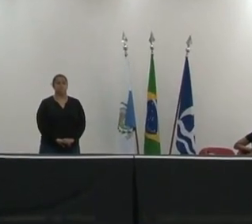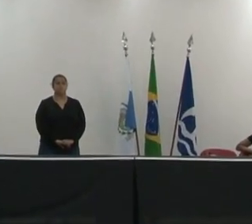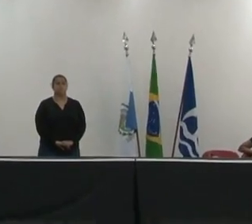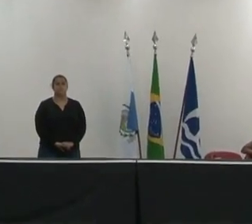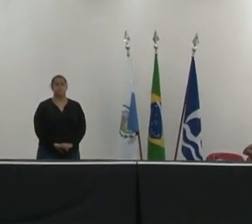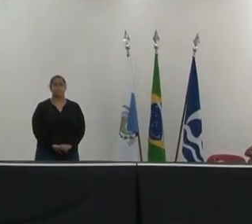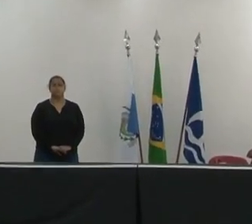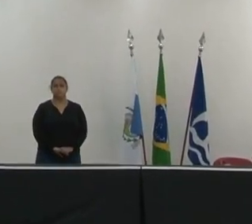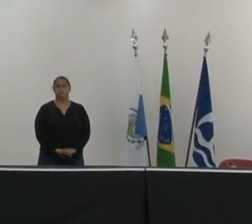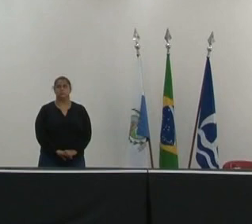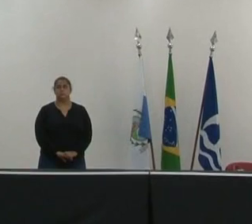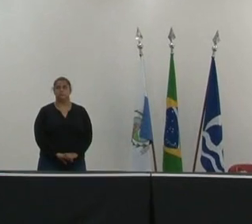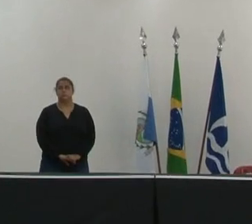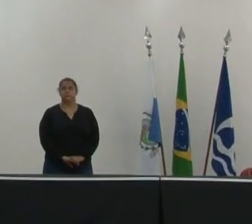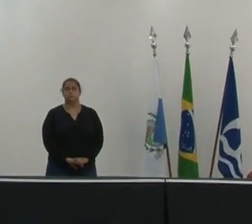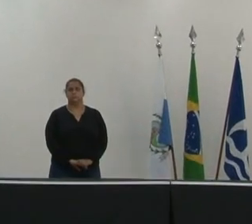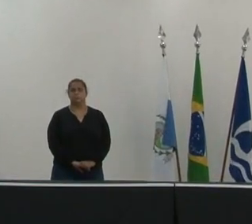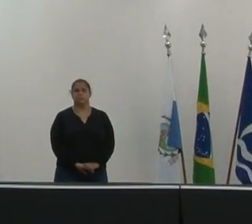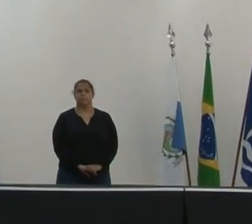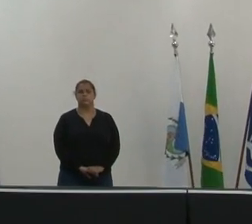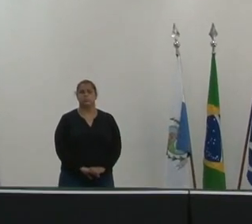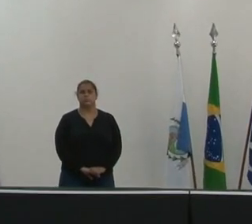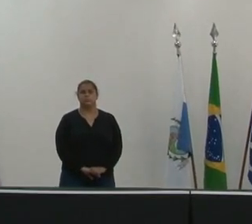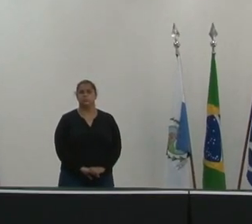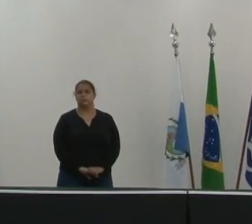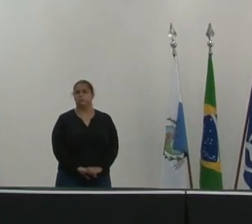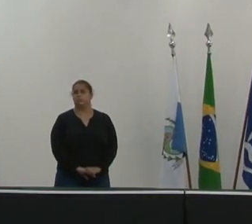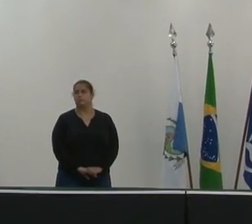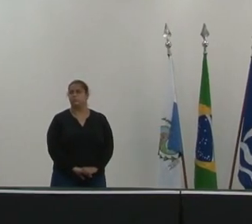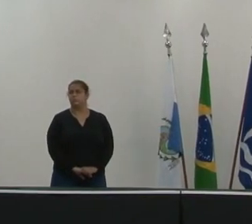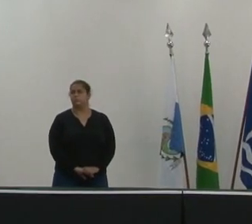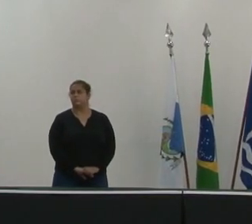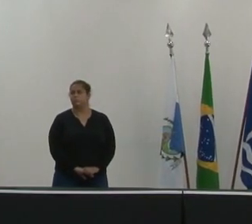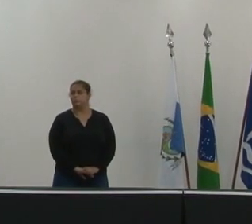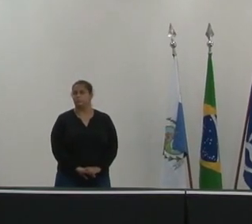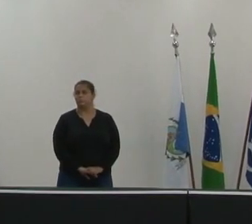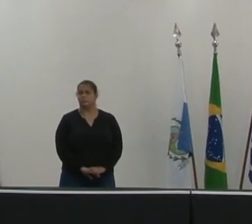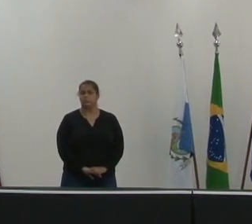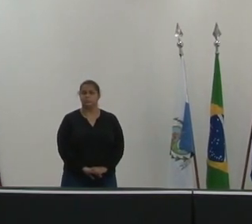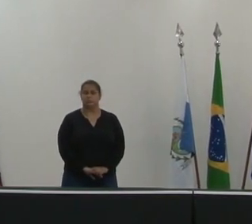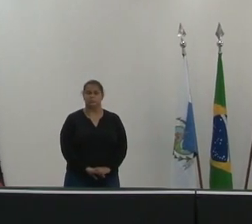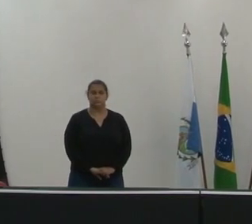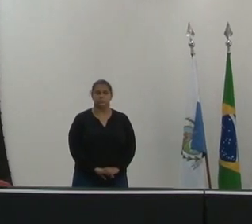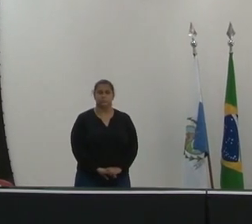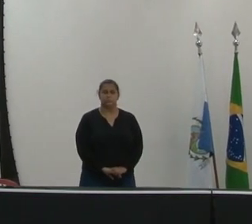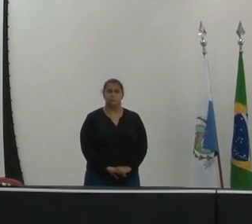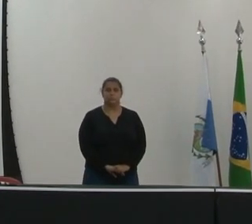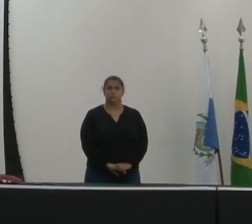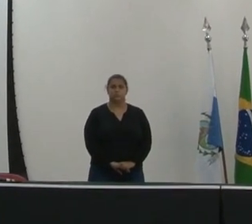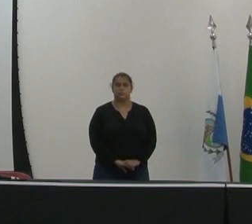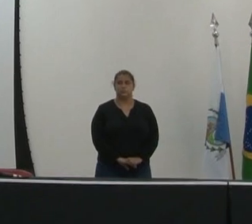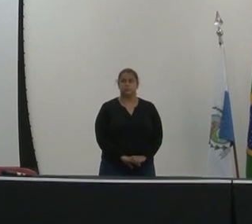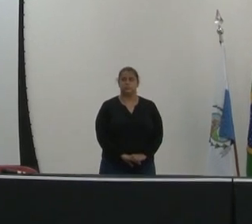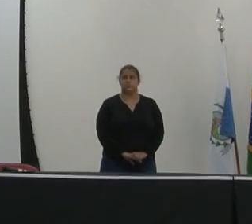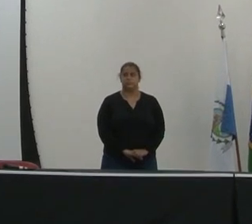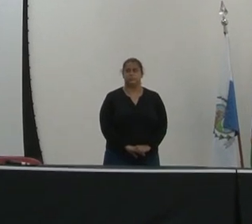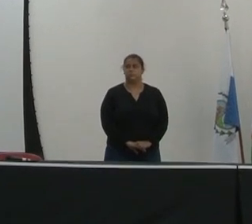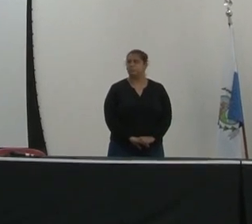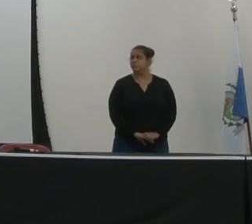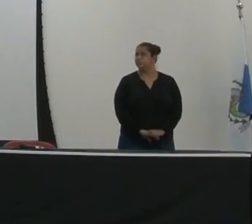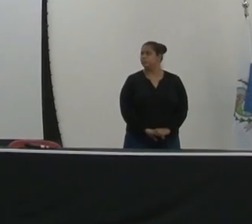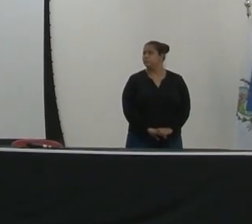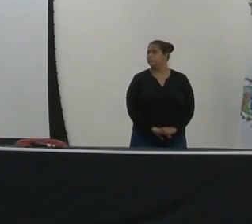Eu acho, mano, tem que dever. Não deveria falar, não teve nada oficial, mas sim, eles entraram em contato informando que ele tem